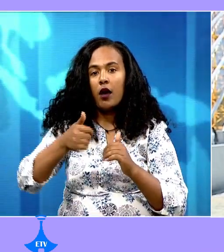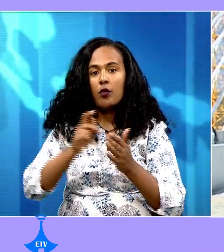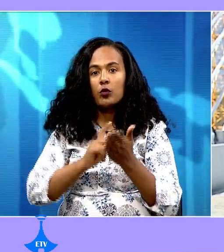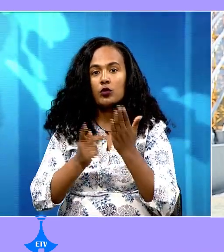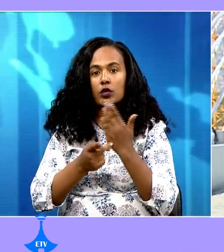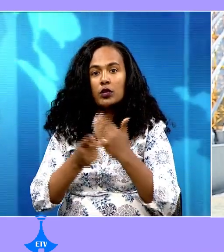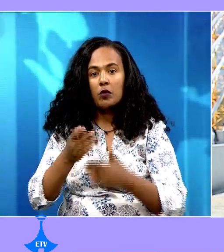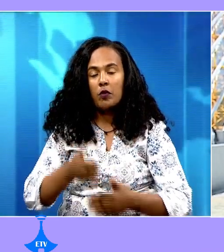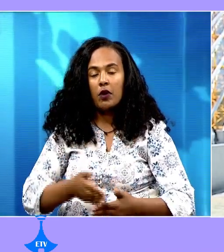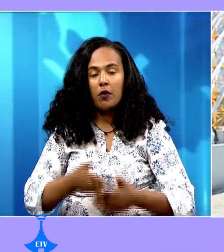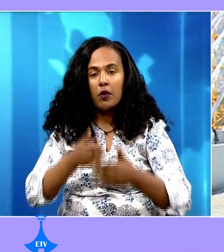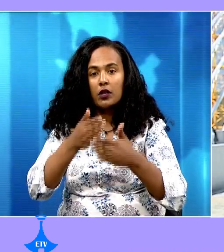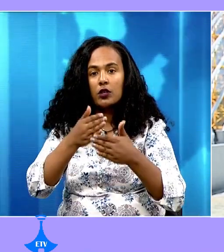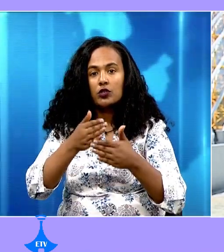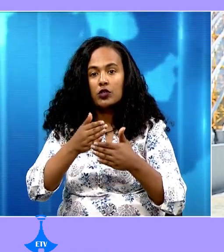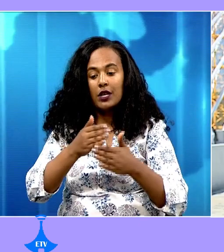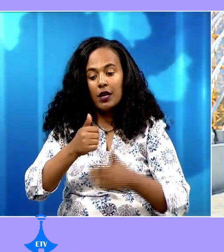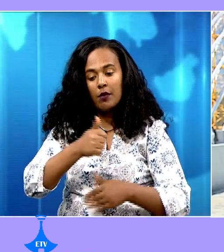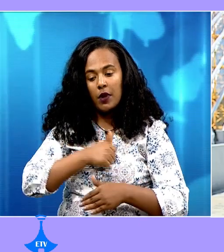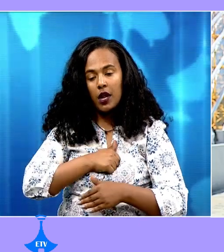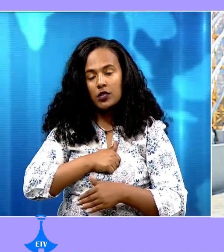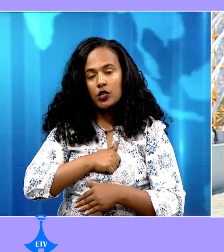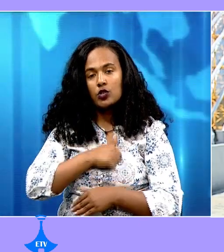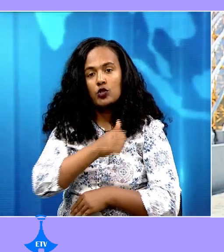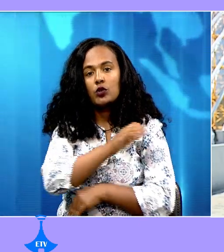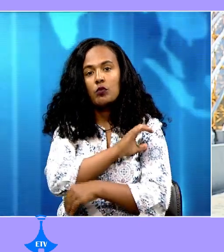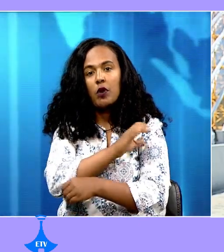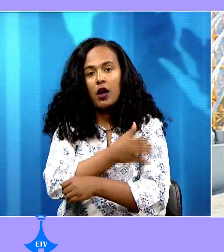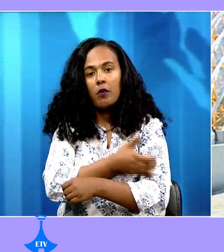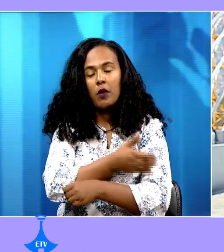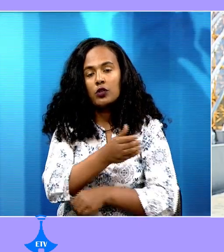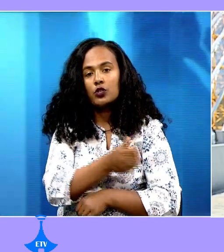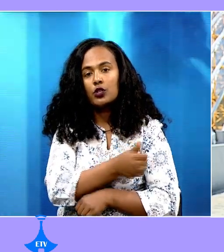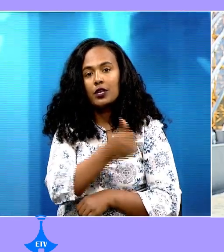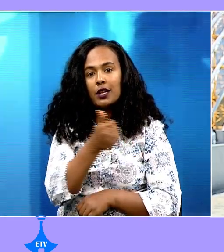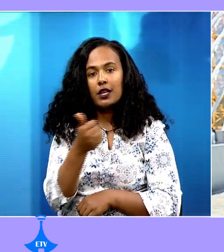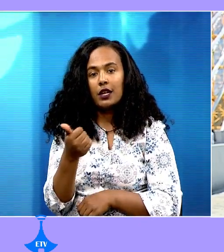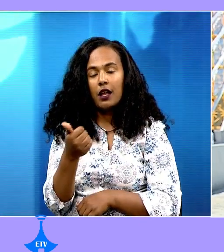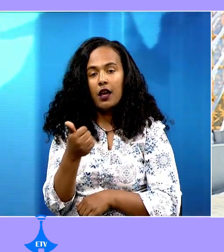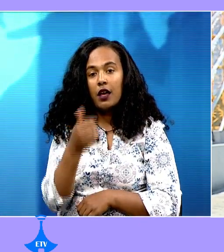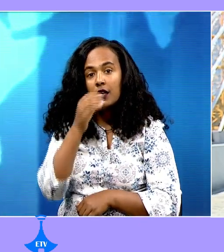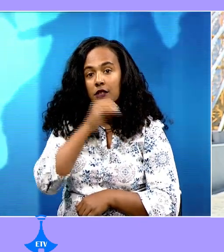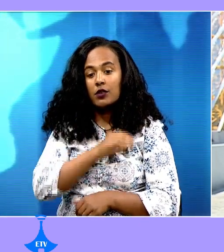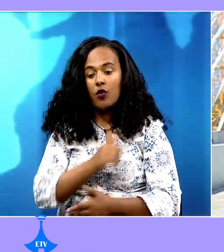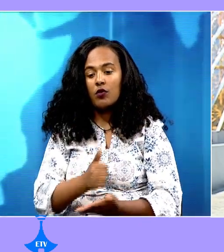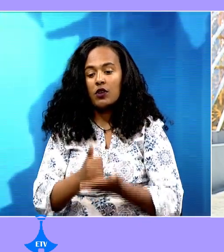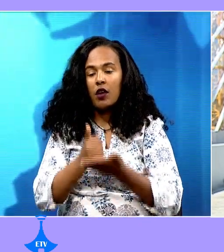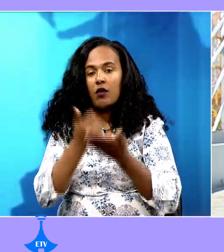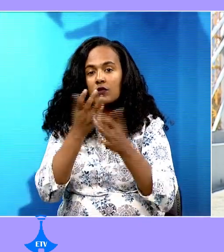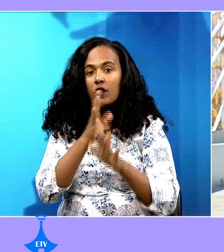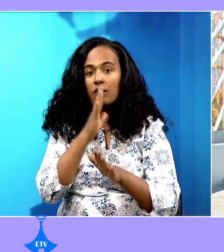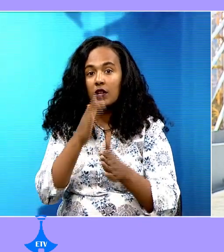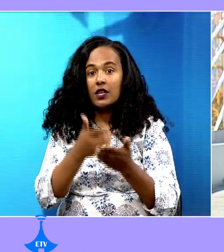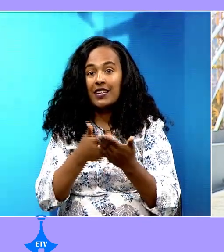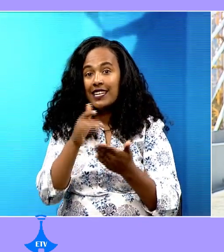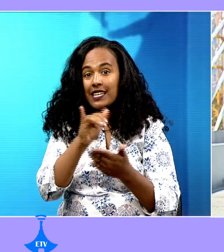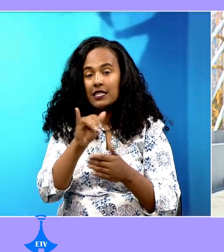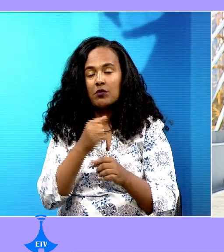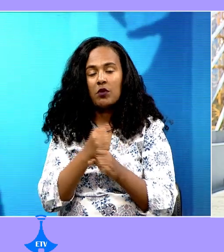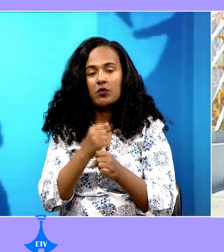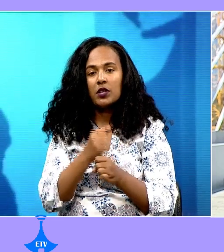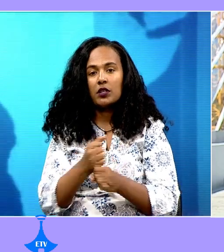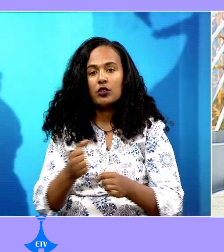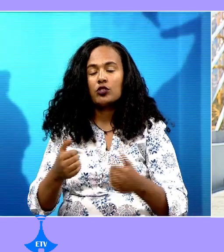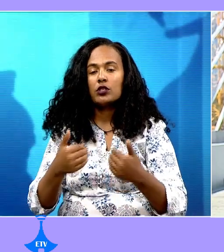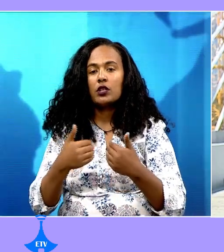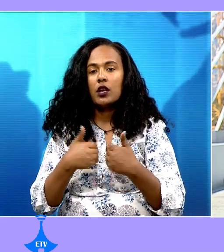በመገንባታችን በራሳችን በአቅማችን የሌላ ሰው ድጋፍ ሳንፈልግ እንደዚህ በመስራታችን